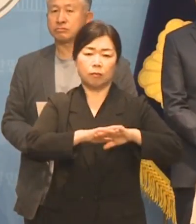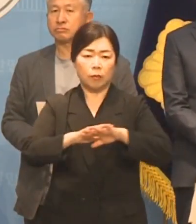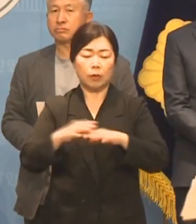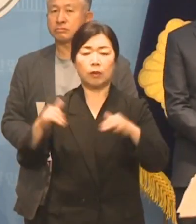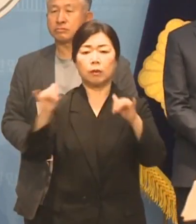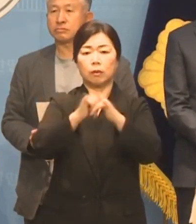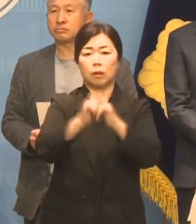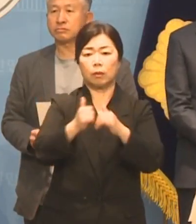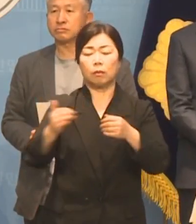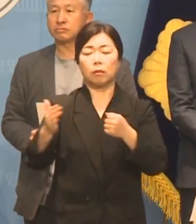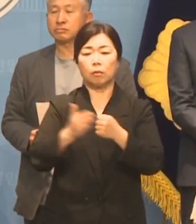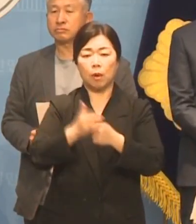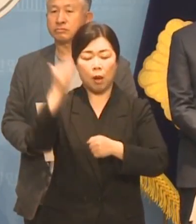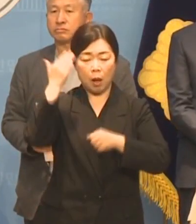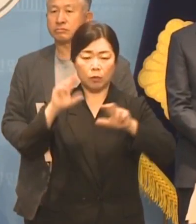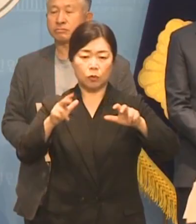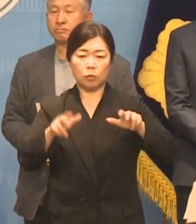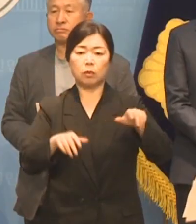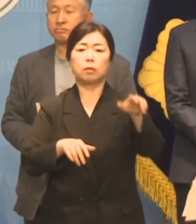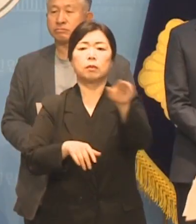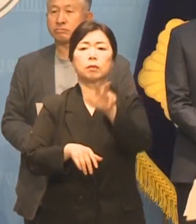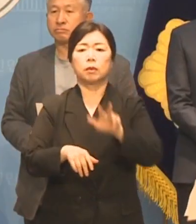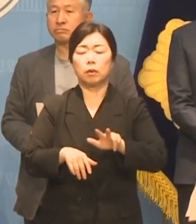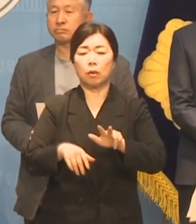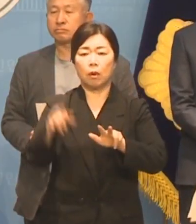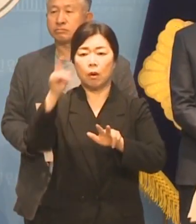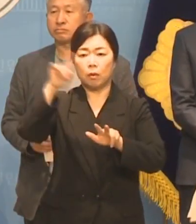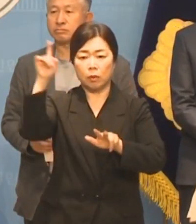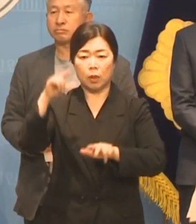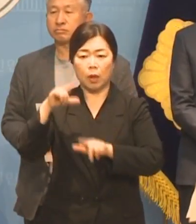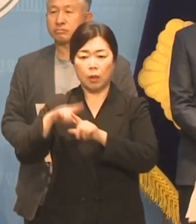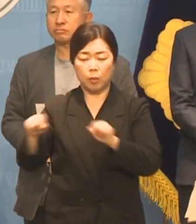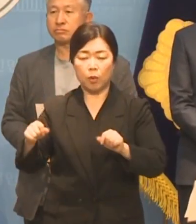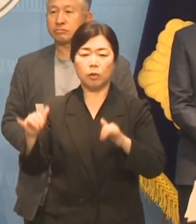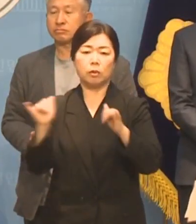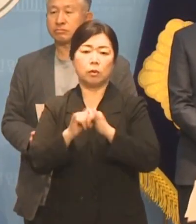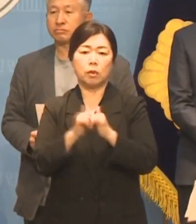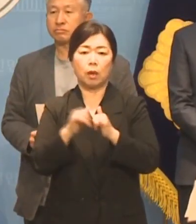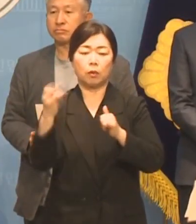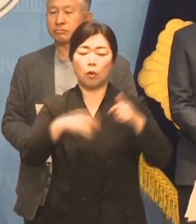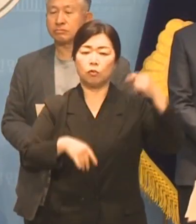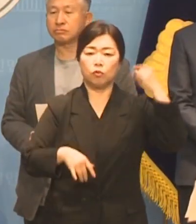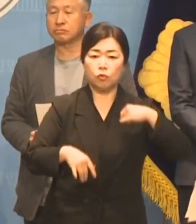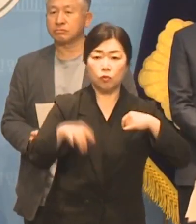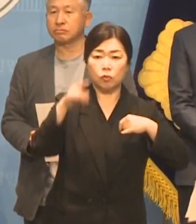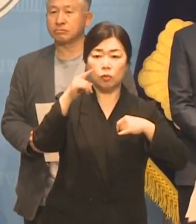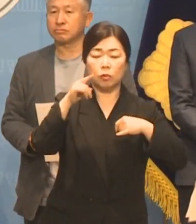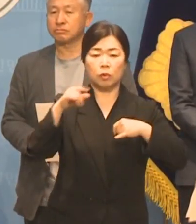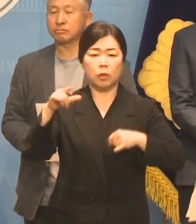전장터로서 한국이 러일 전쟁, 그 다음에 청일 전쟁, 또